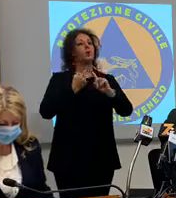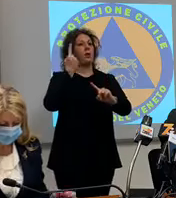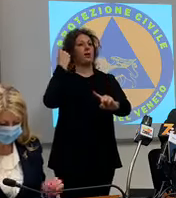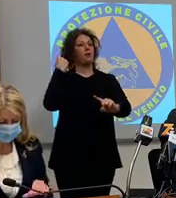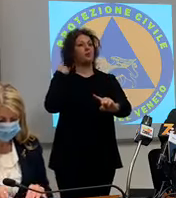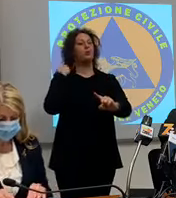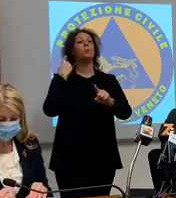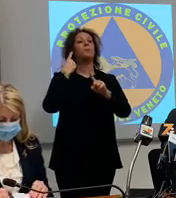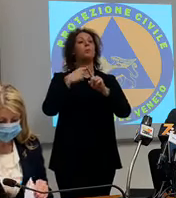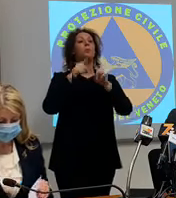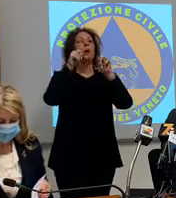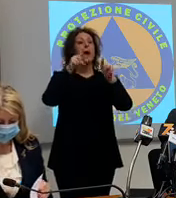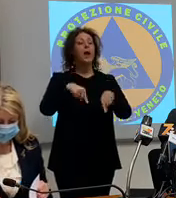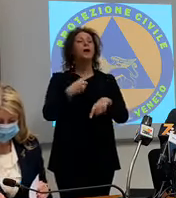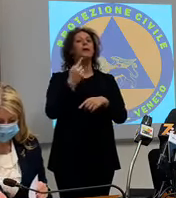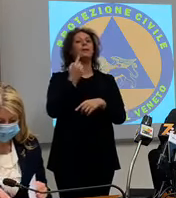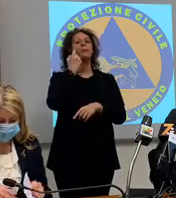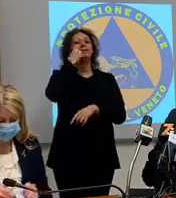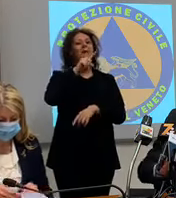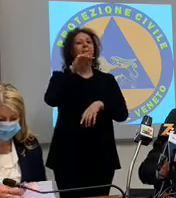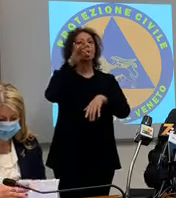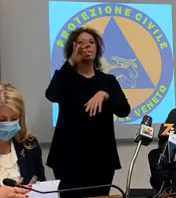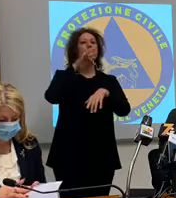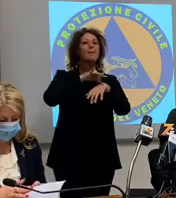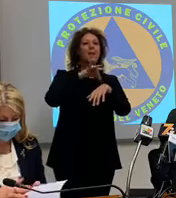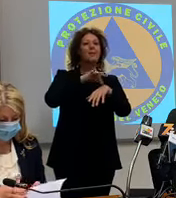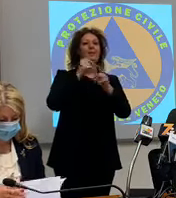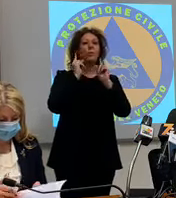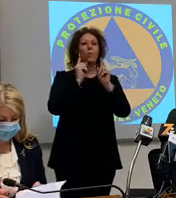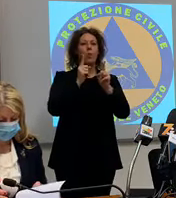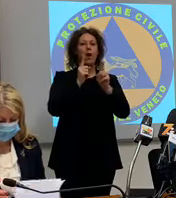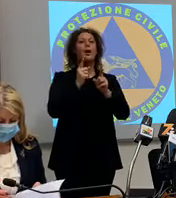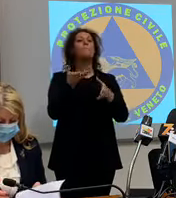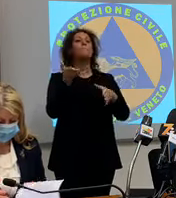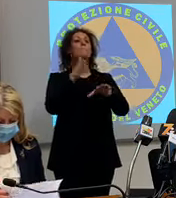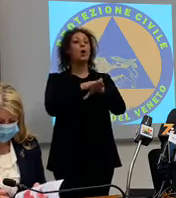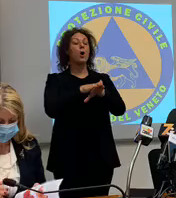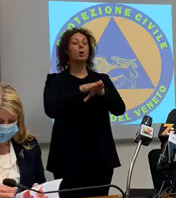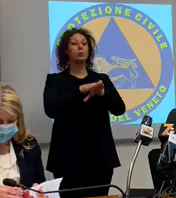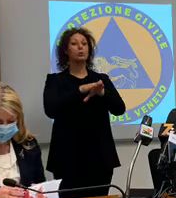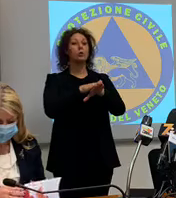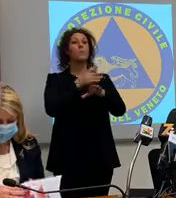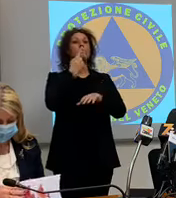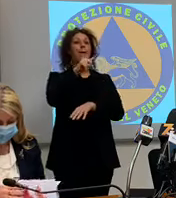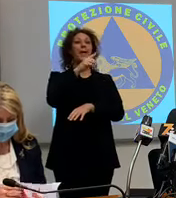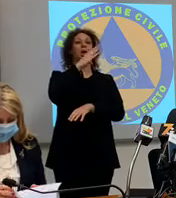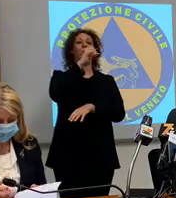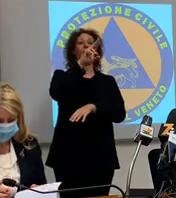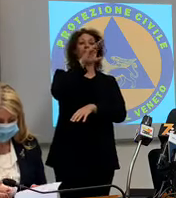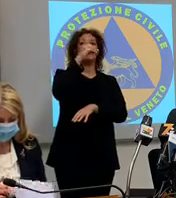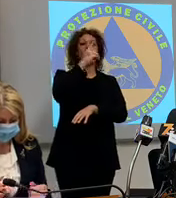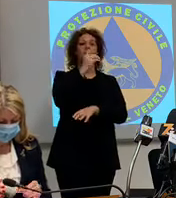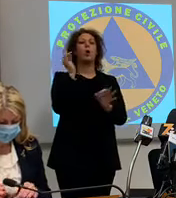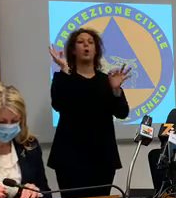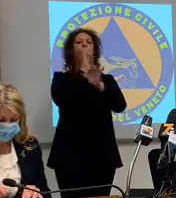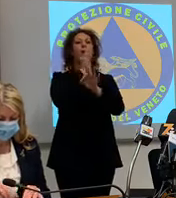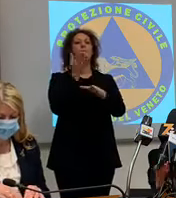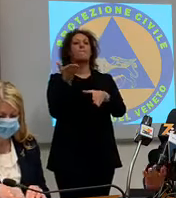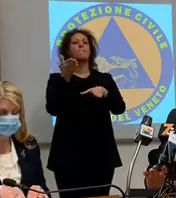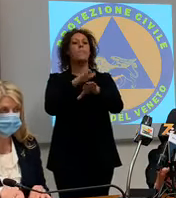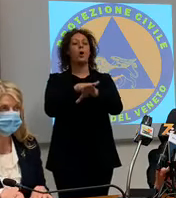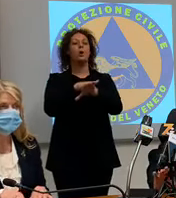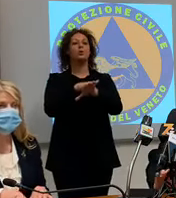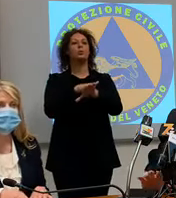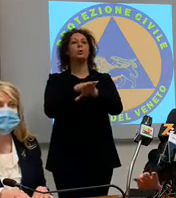c'è il famoso morto con covid da covid avete anche uno spaccato senza nessuna presunzione per poi in questo paese deamo stare attenti a come si parla